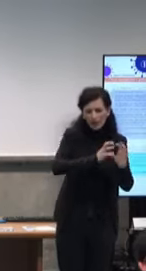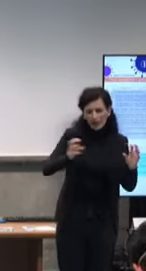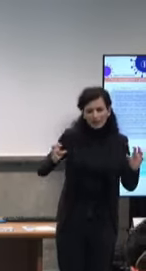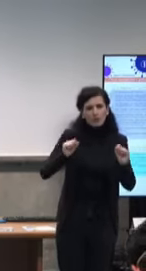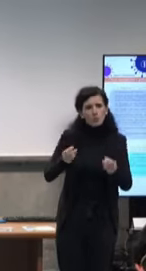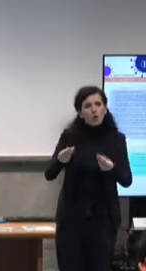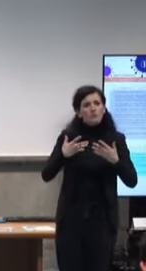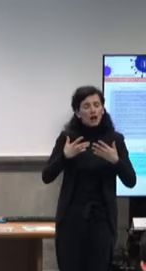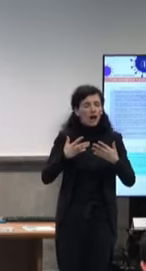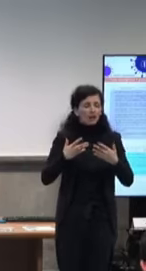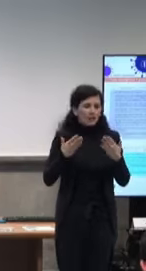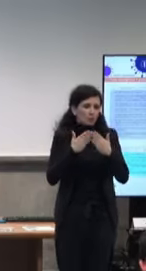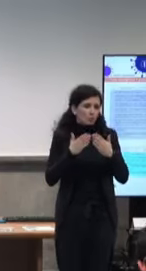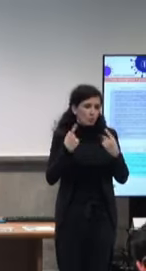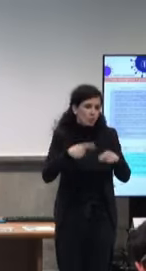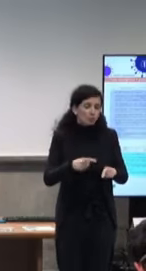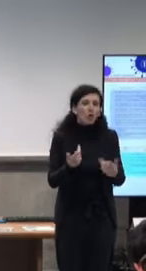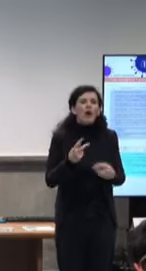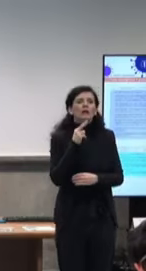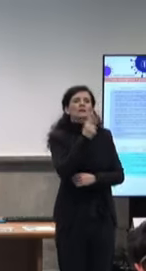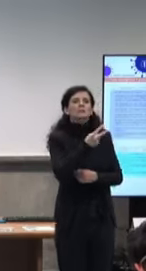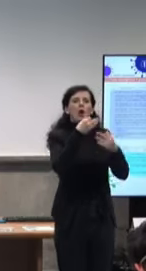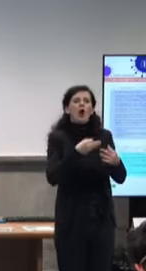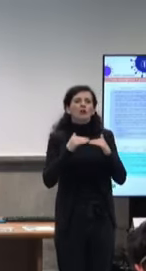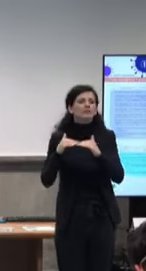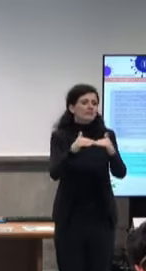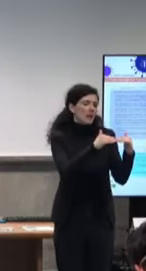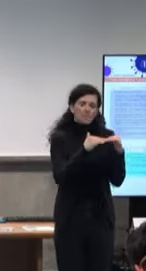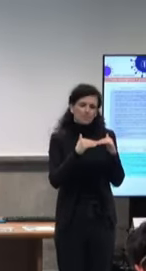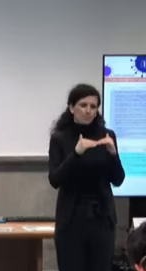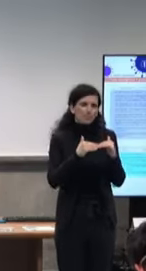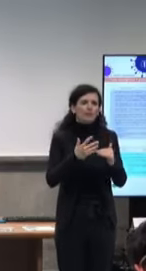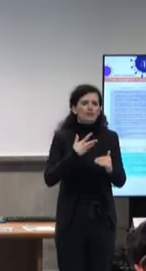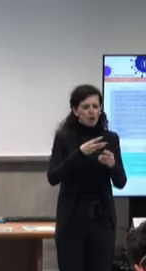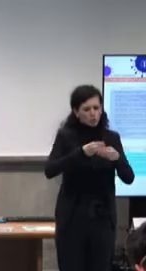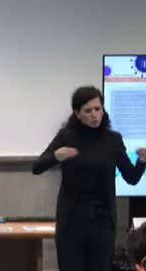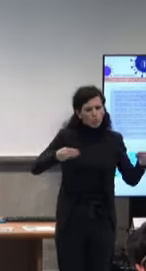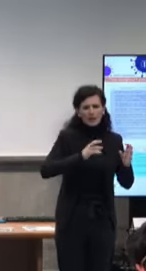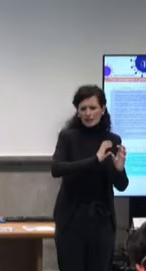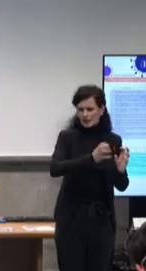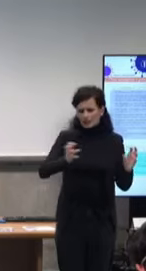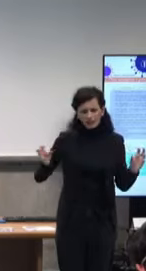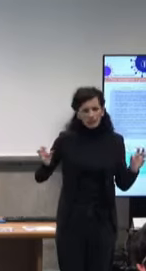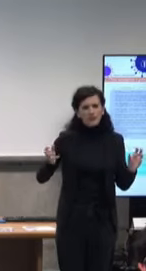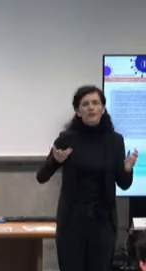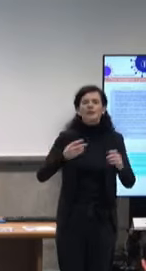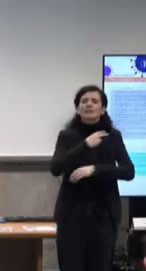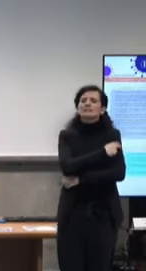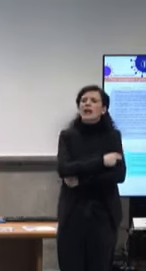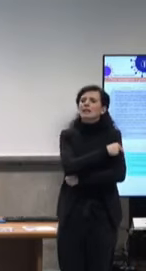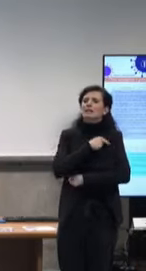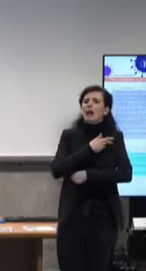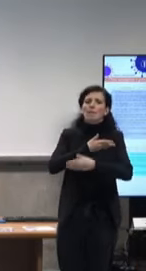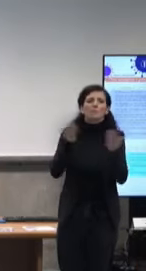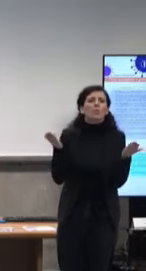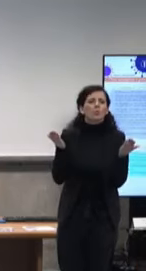fare questa cosa quindi non c'è una risposta standard che molti strumenti e come spesso sappiamo in sanità pubblica non